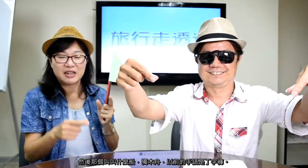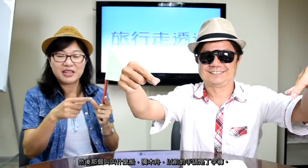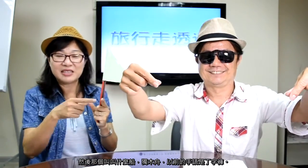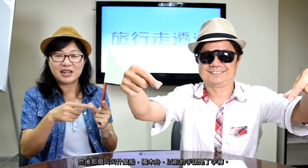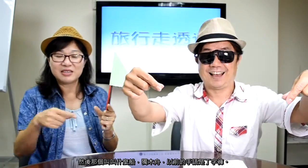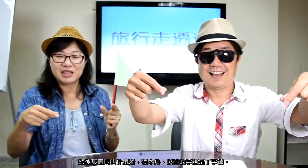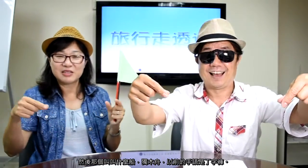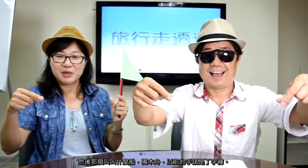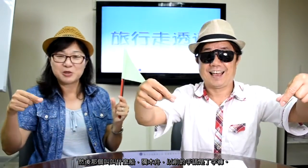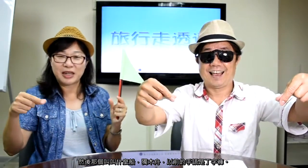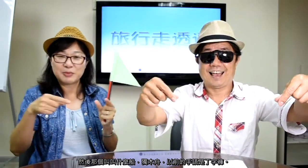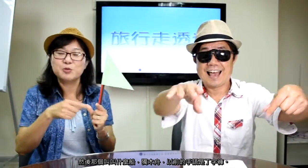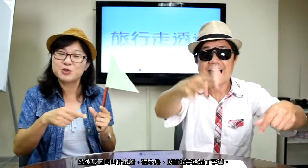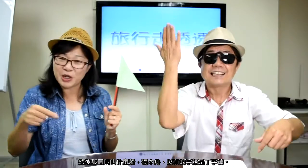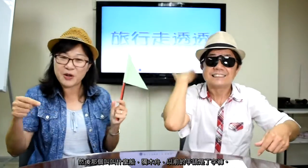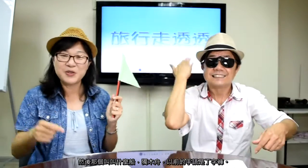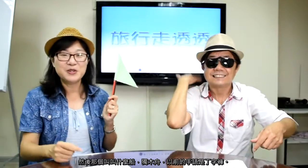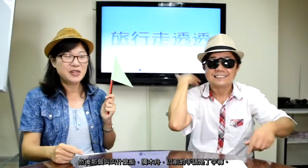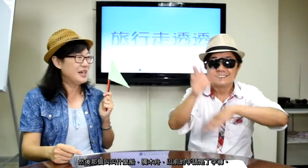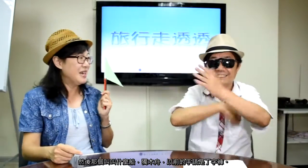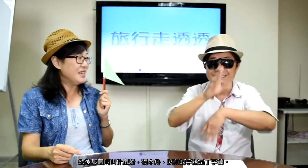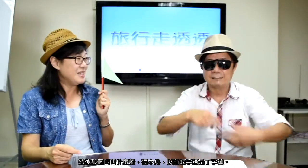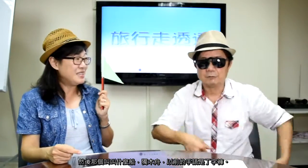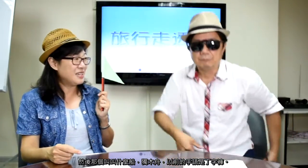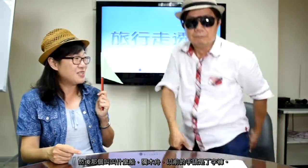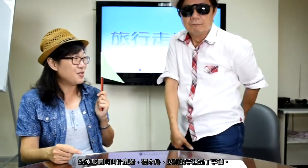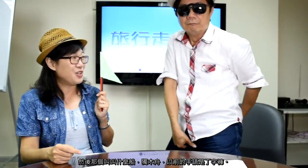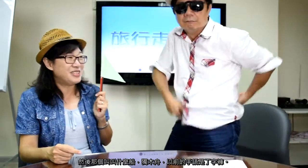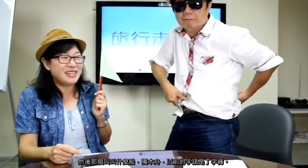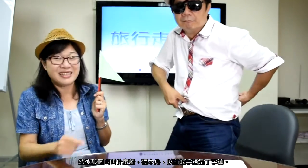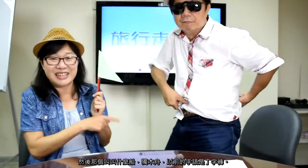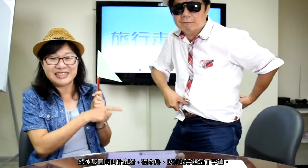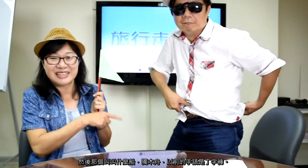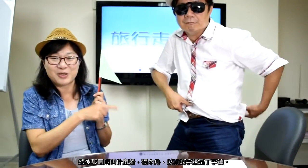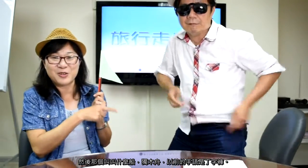然后那个叫什么船？独木舟。以前的手语是丁字裤，